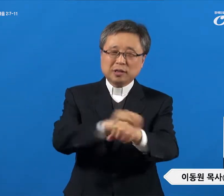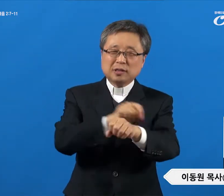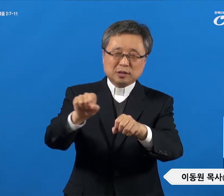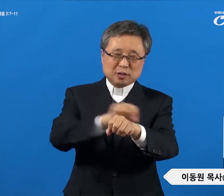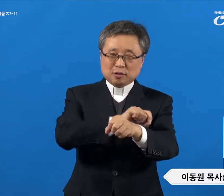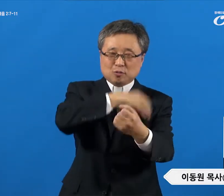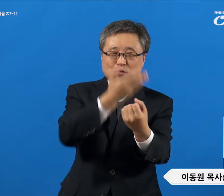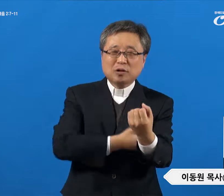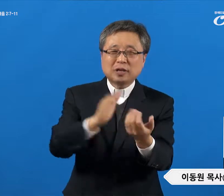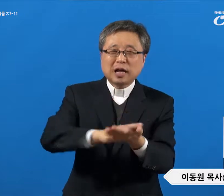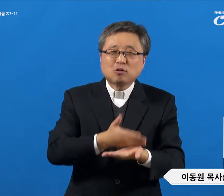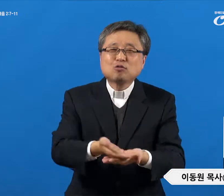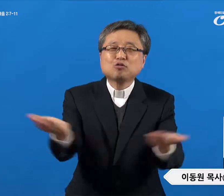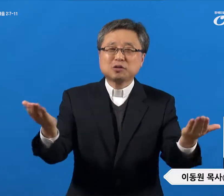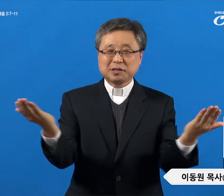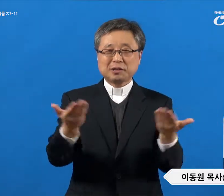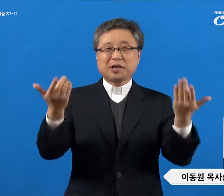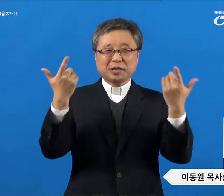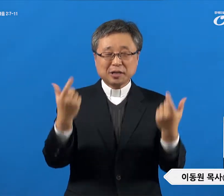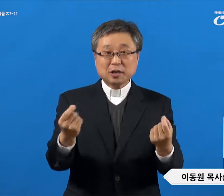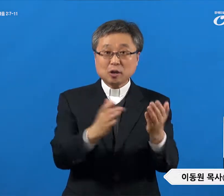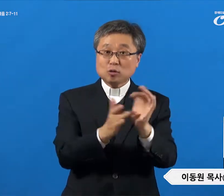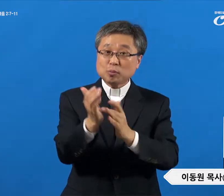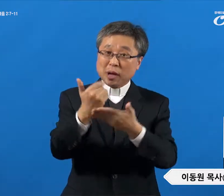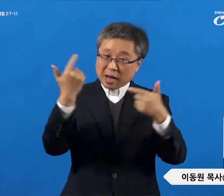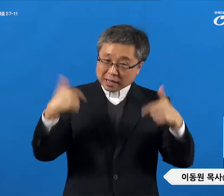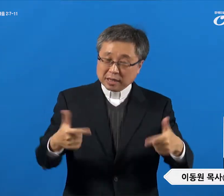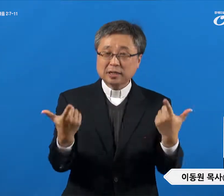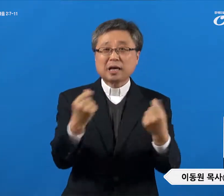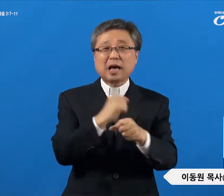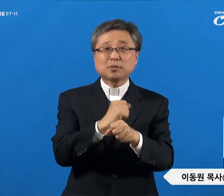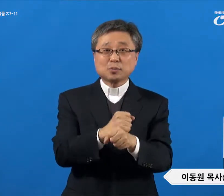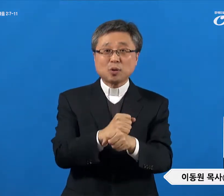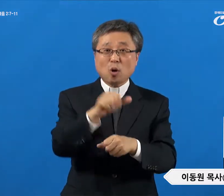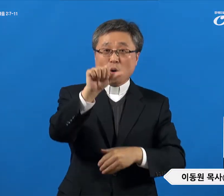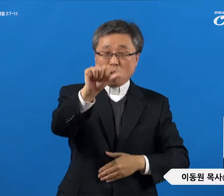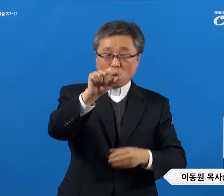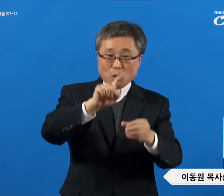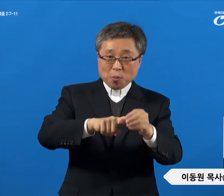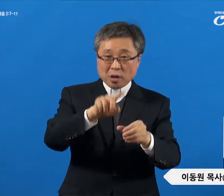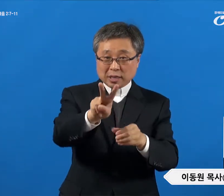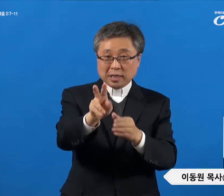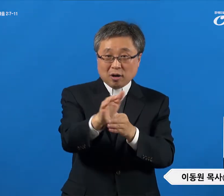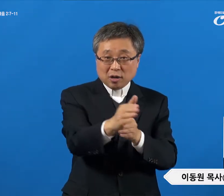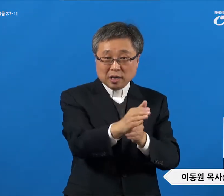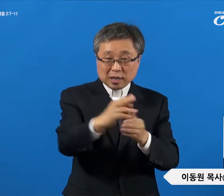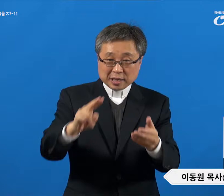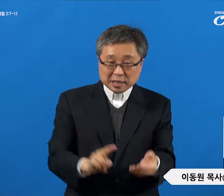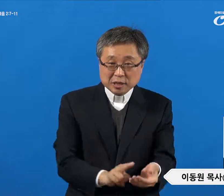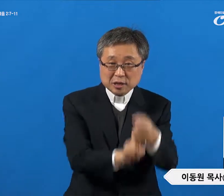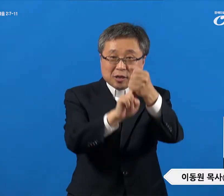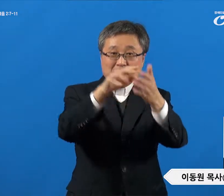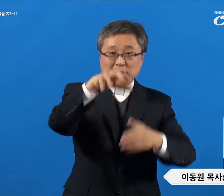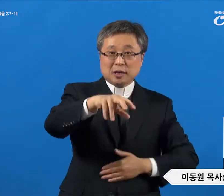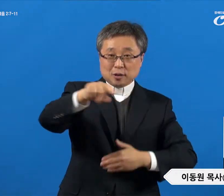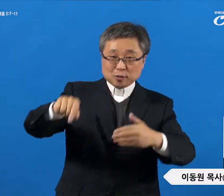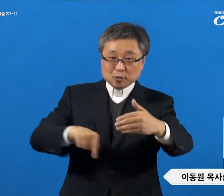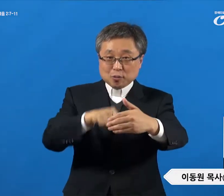것입니다. 예수님 항상 그렇게 하세요. 오병이어의 기적의 현장 속에서도 자, 뭐